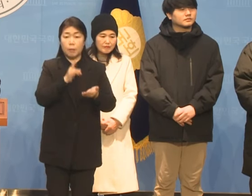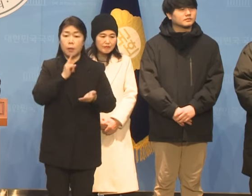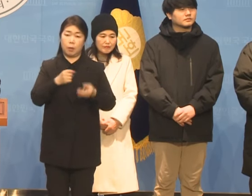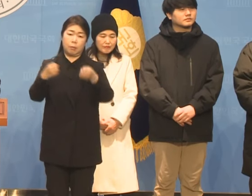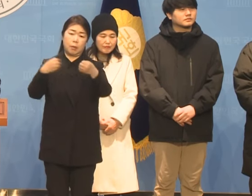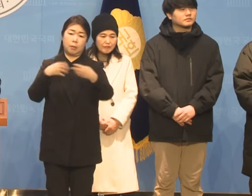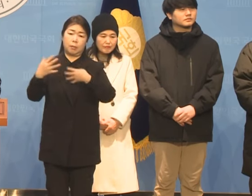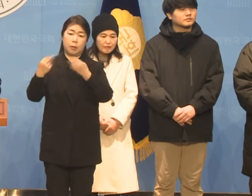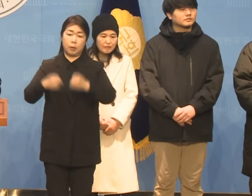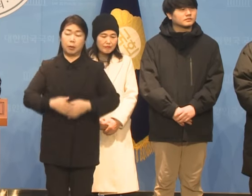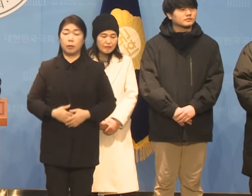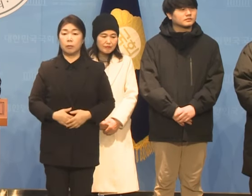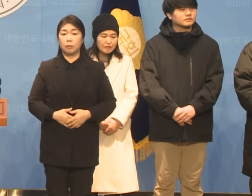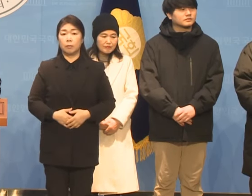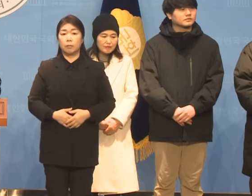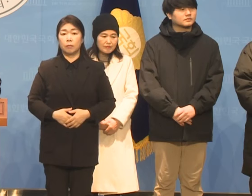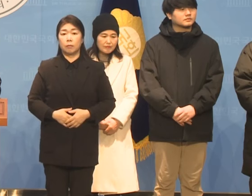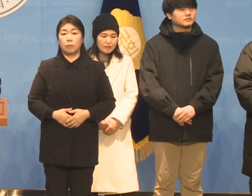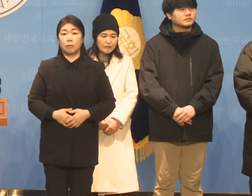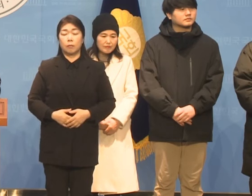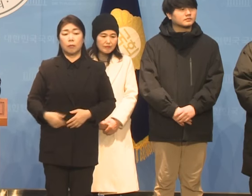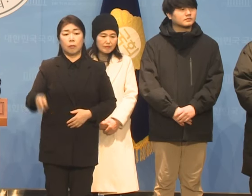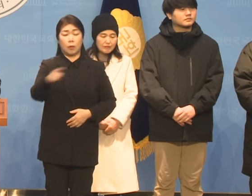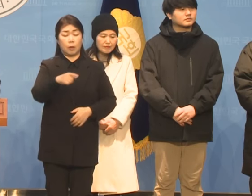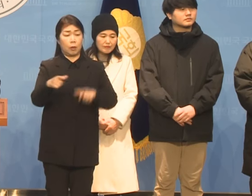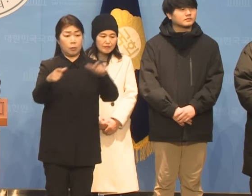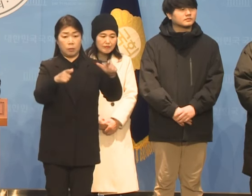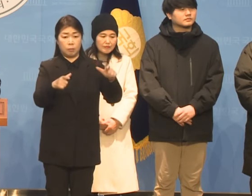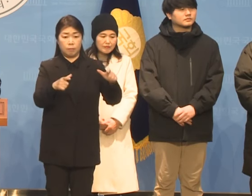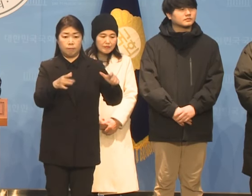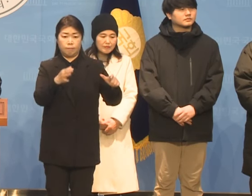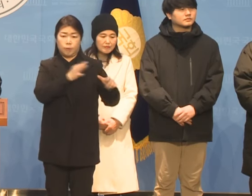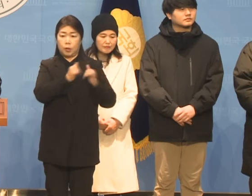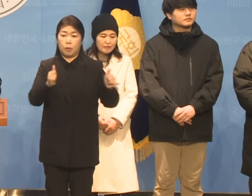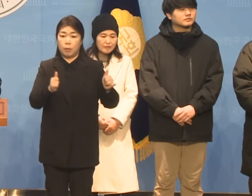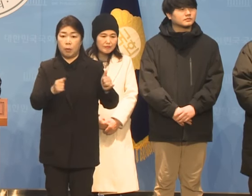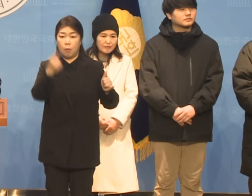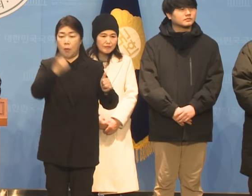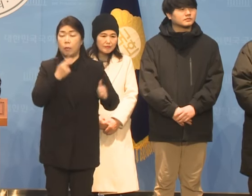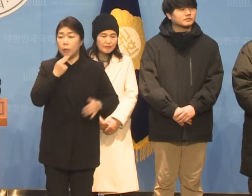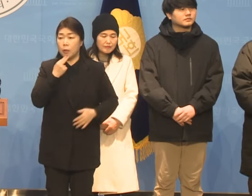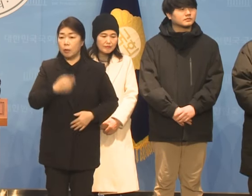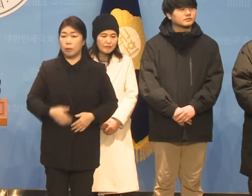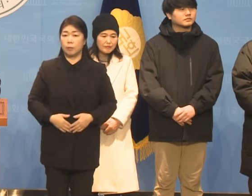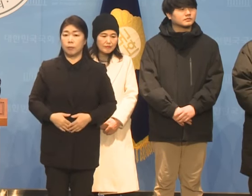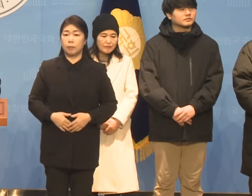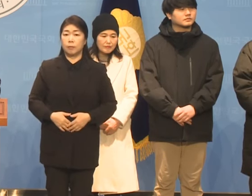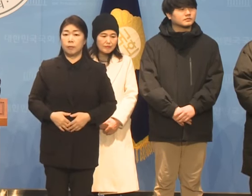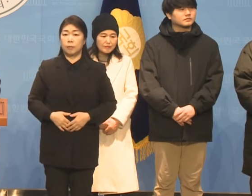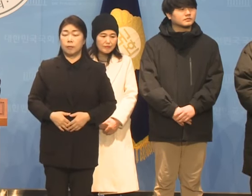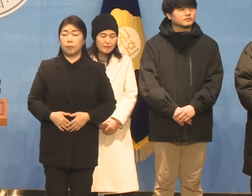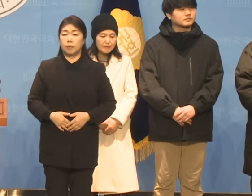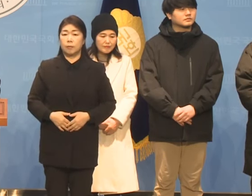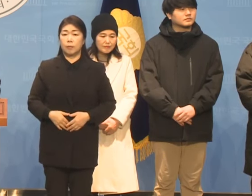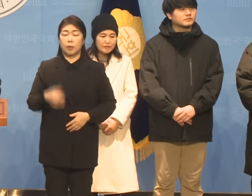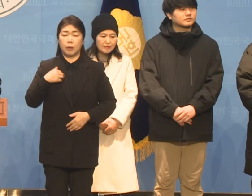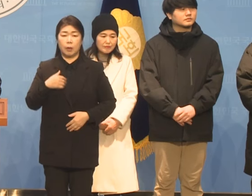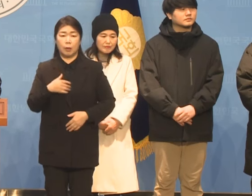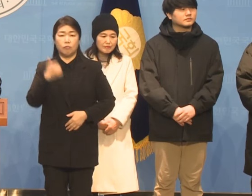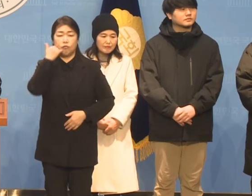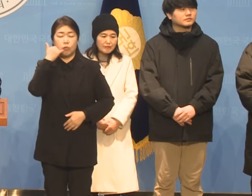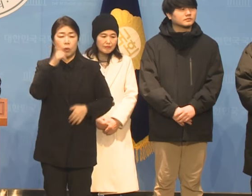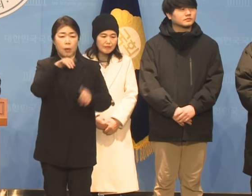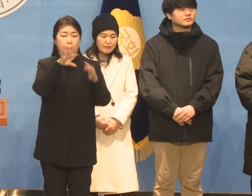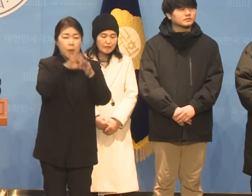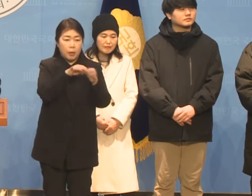지역의 유지들은 한 분도 못 왔습니다. 줄서기 정치를 못하고 청년 정치와 바닥 정치,